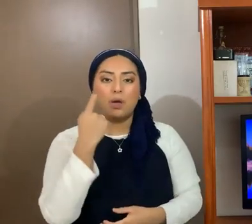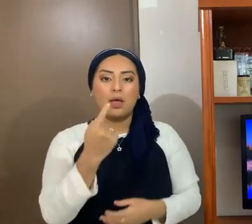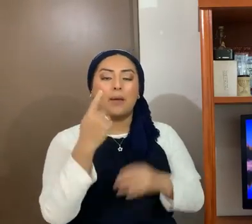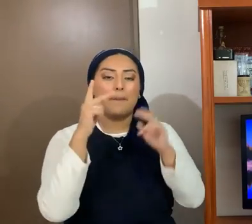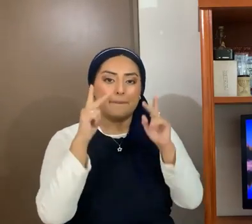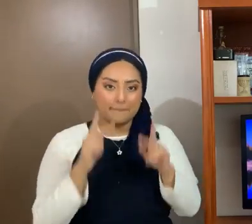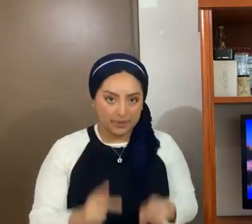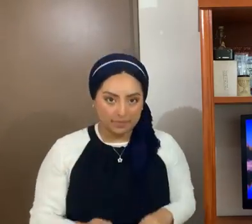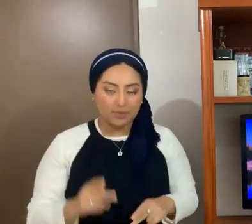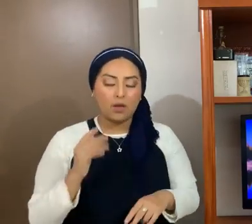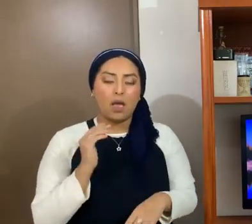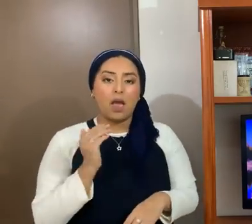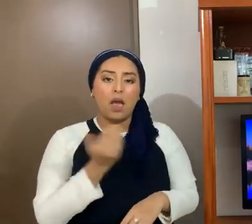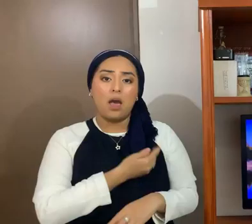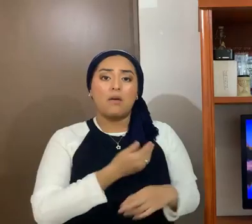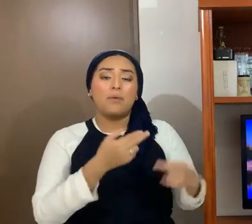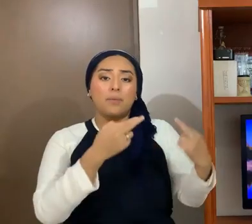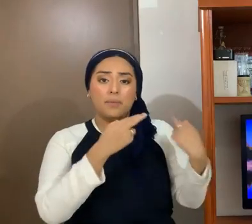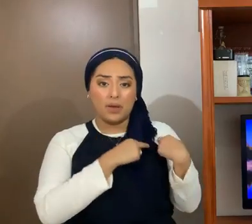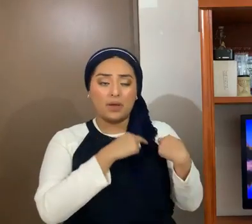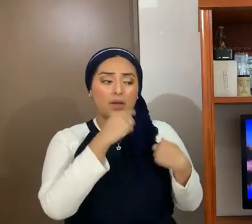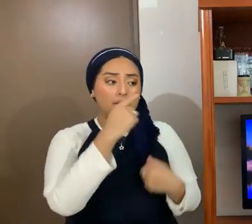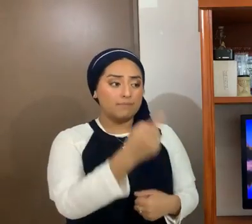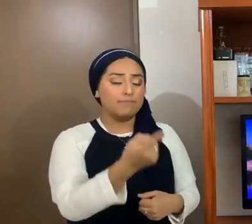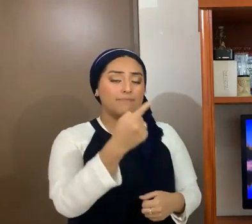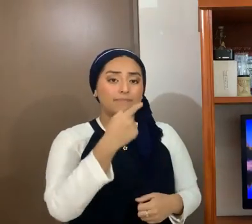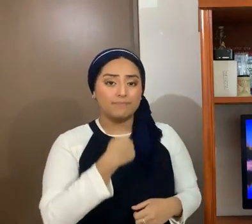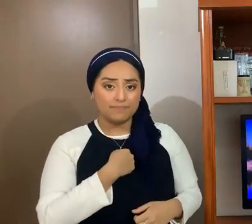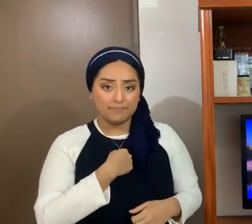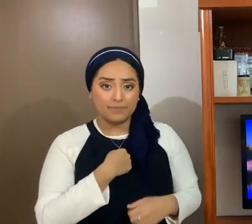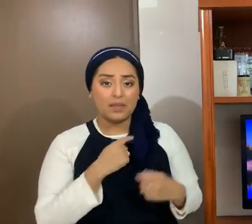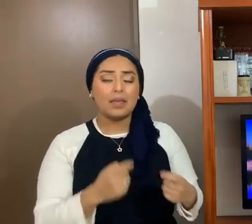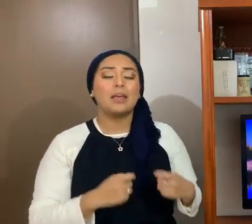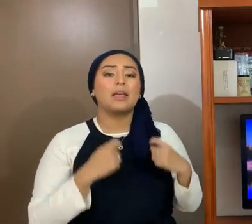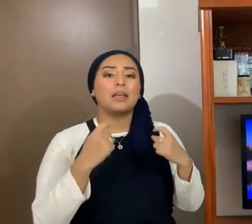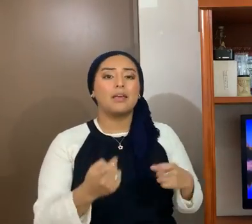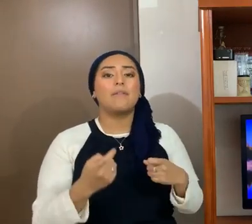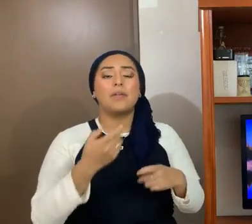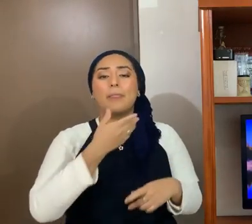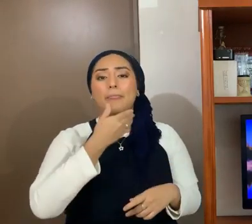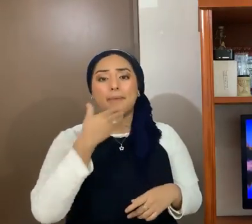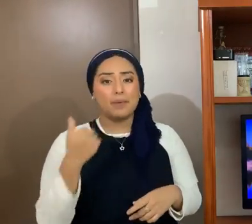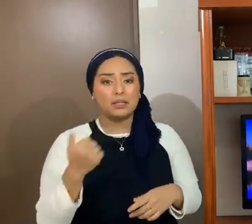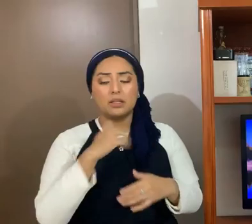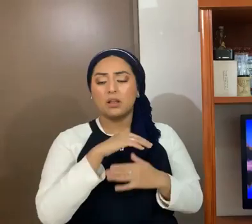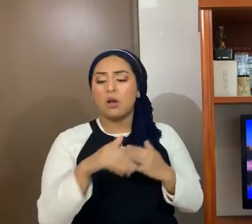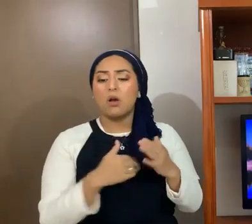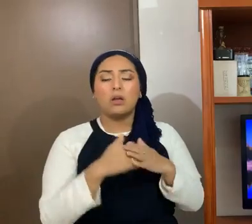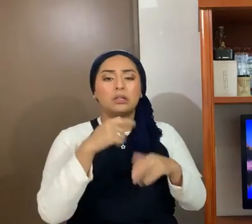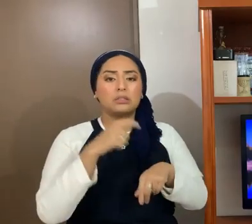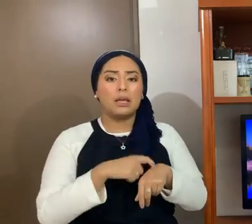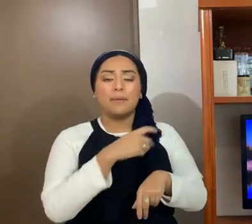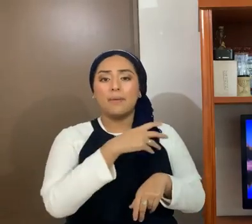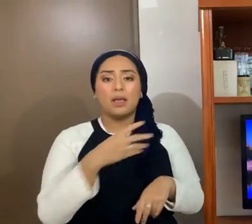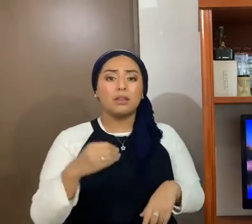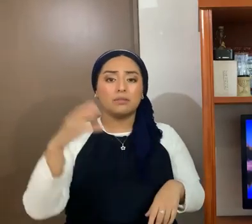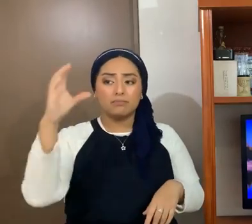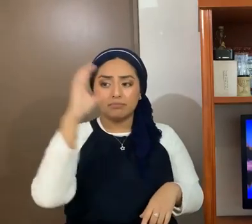pueblo. Pero es nuestra obligación de unos y de otros dar lo mejor de nosotros en todo tiempo y